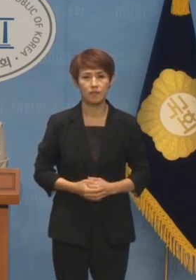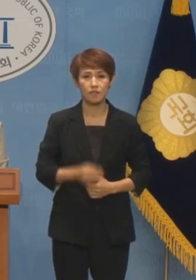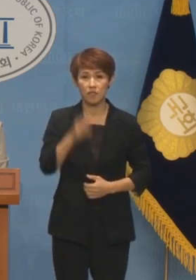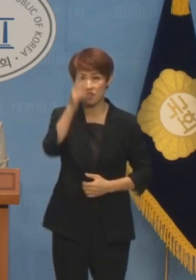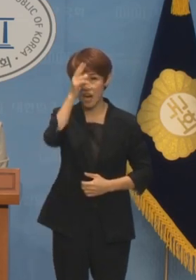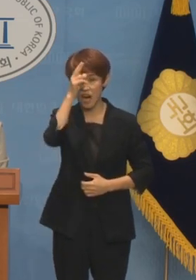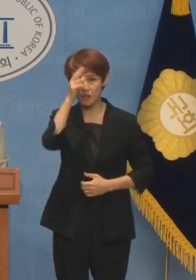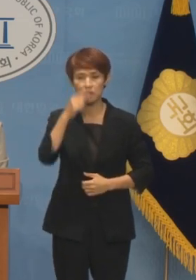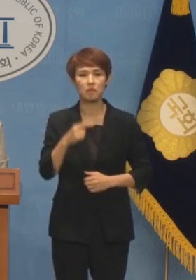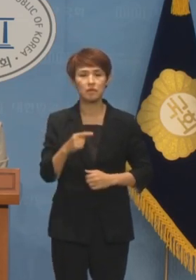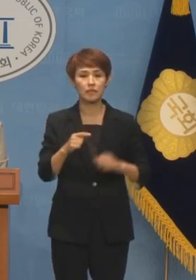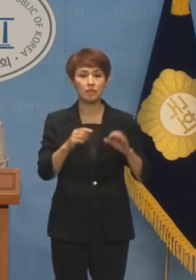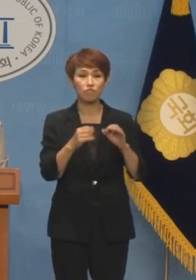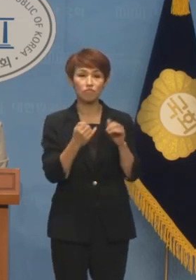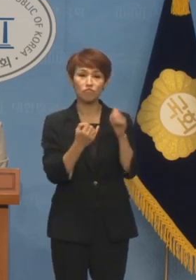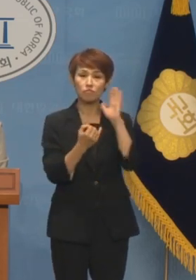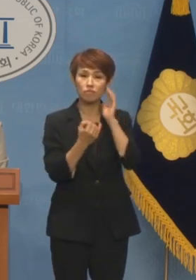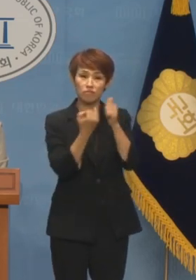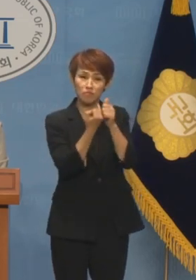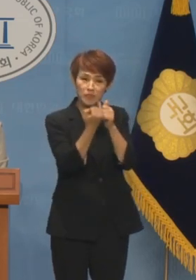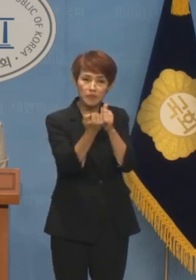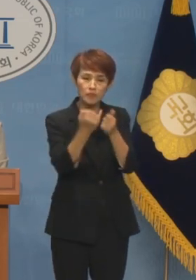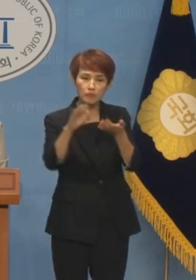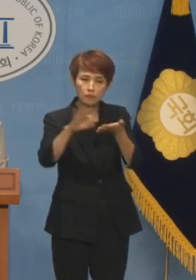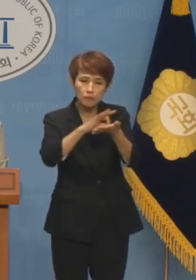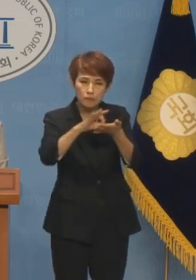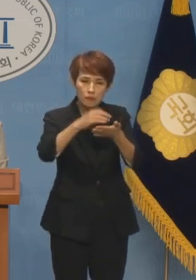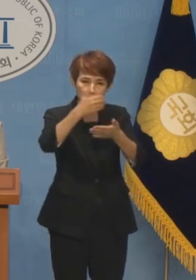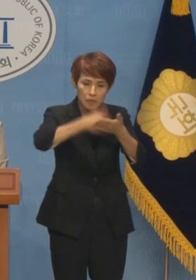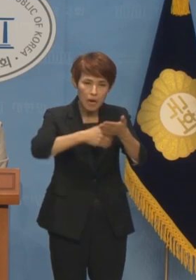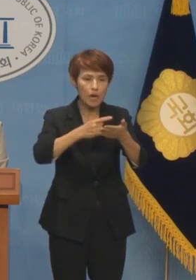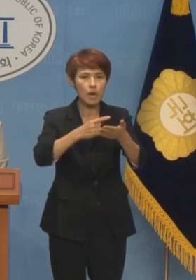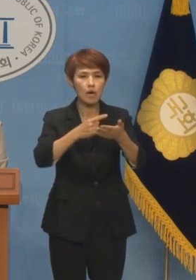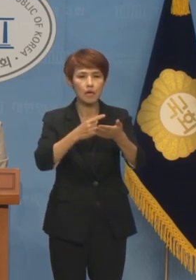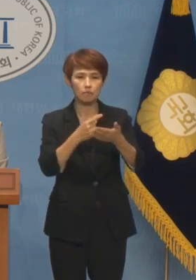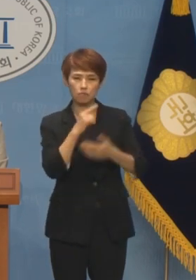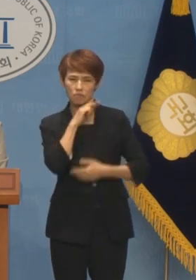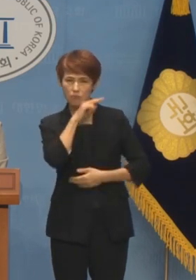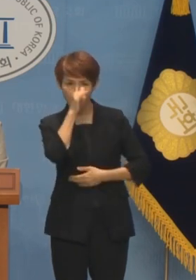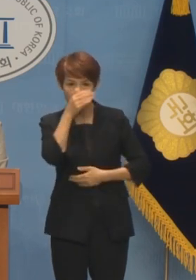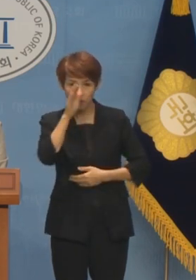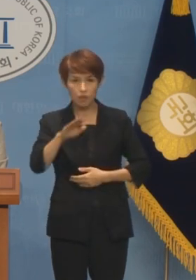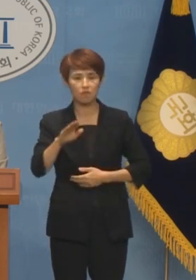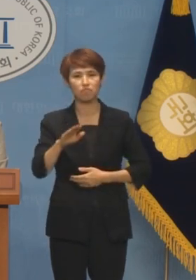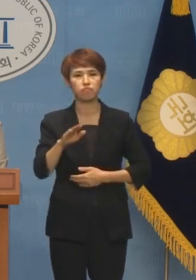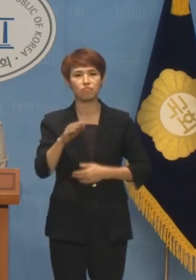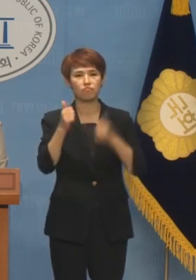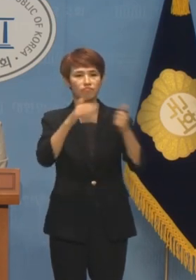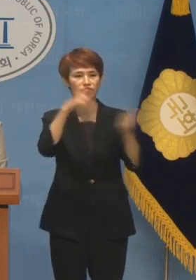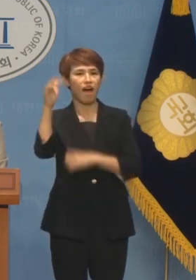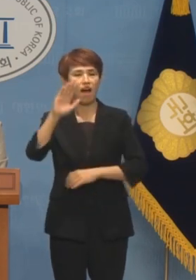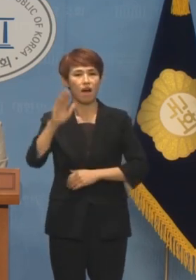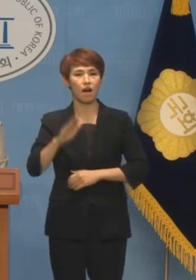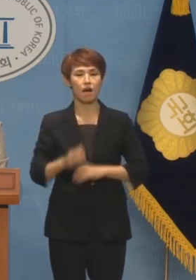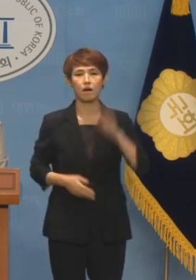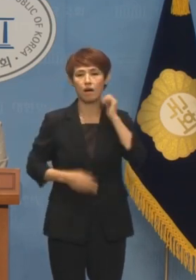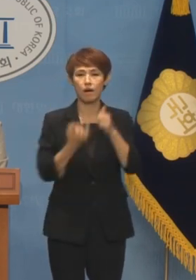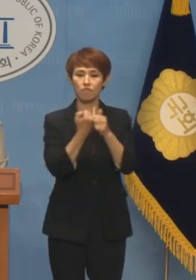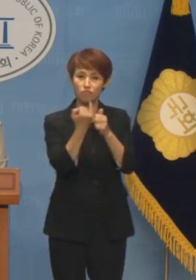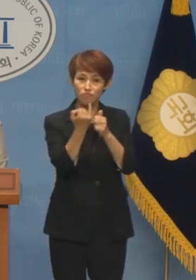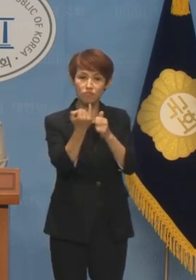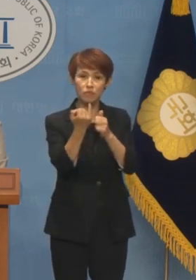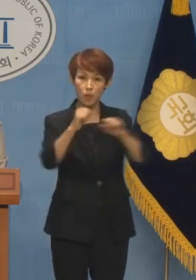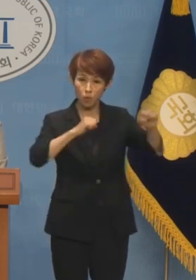경찰도 장고 증명 위조 공모 의혹을 불송치 처리하며 김건희 여사의 활동 재개에